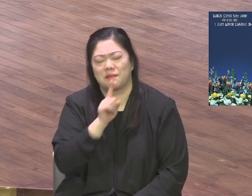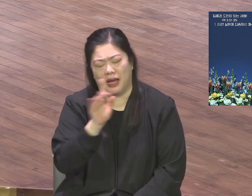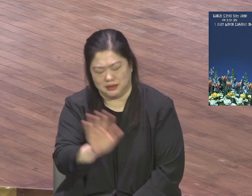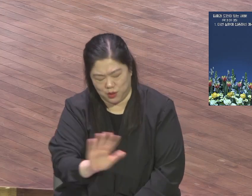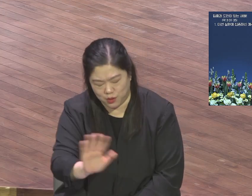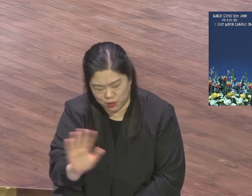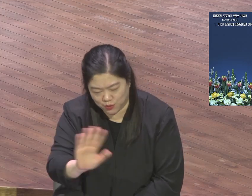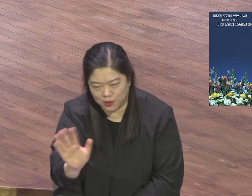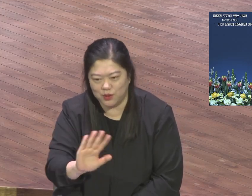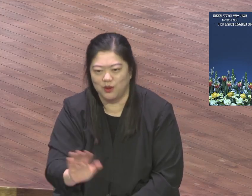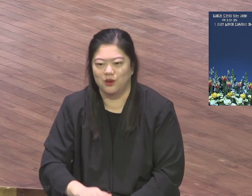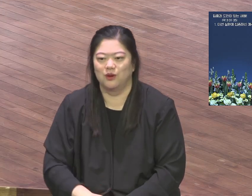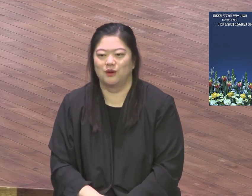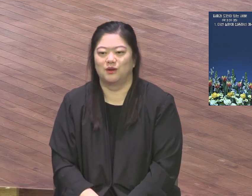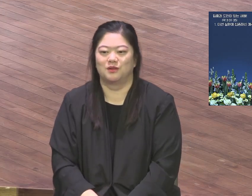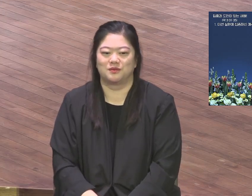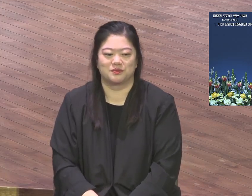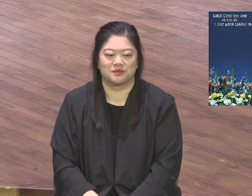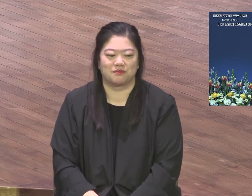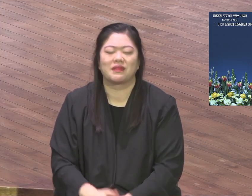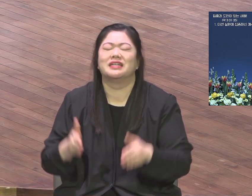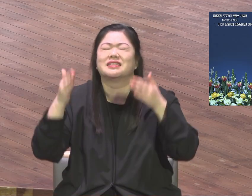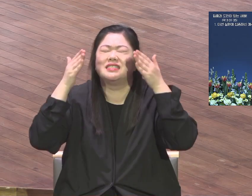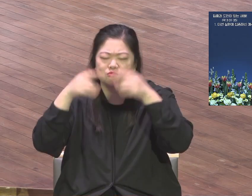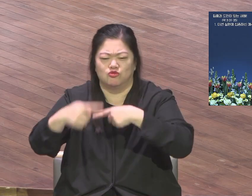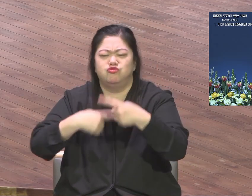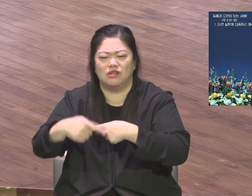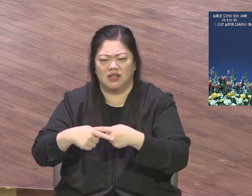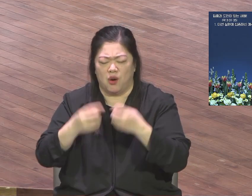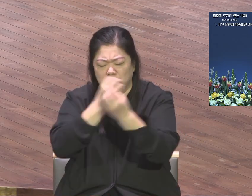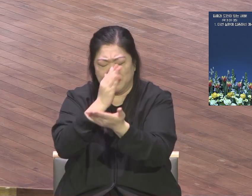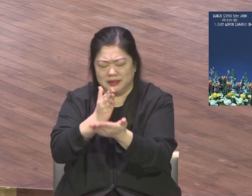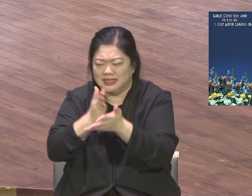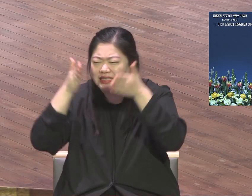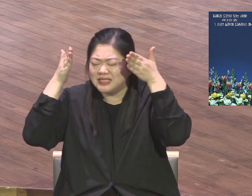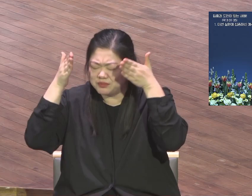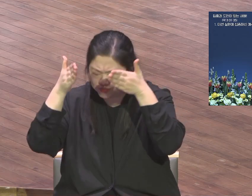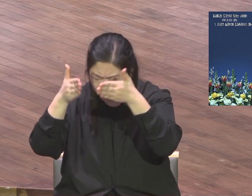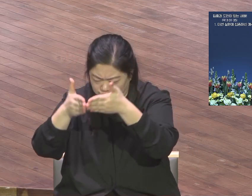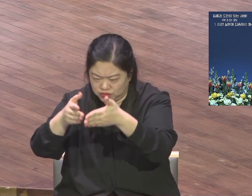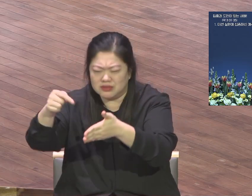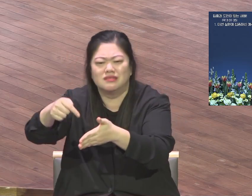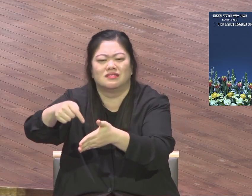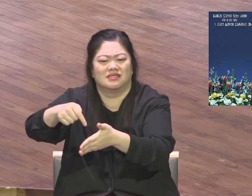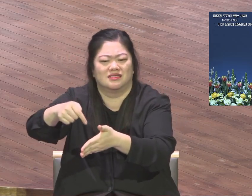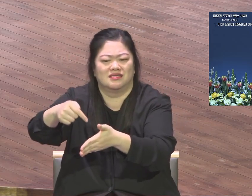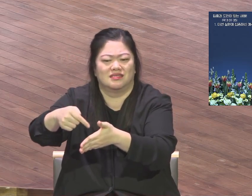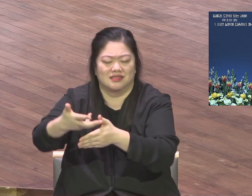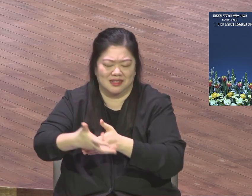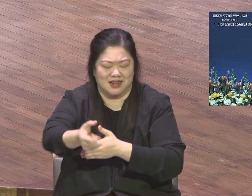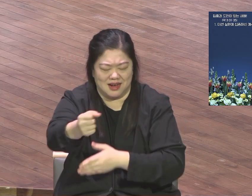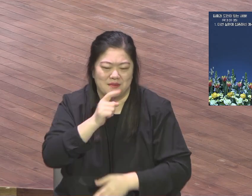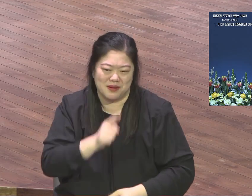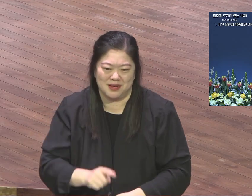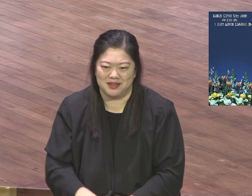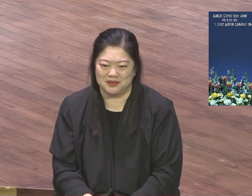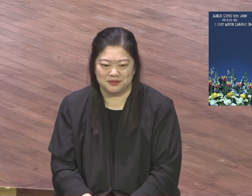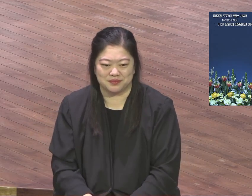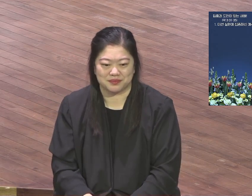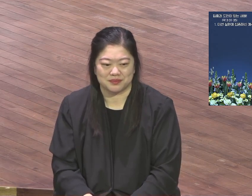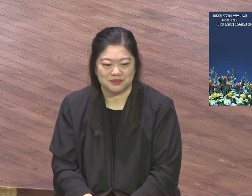그만큼 뭐요? 한번 집중해 보시라 아닙니다. 집중. 24 하나님과